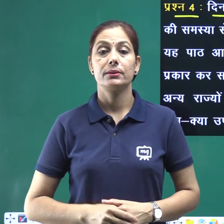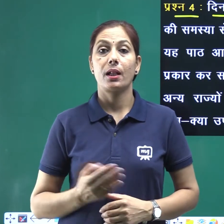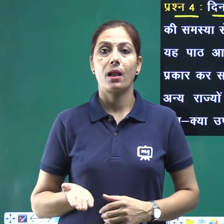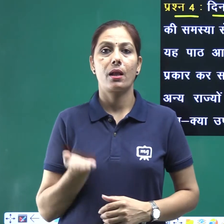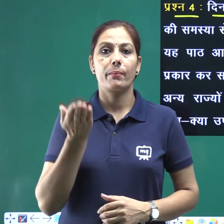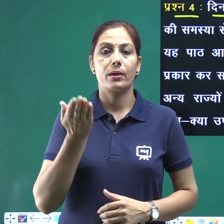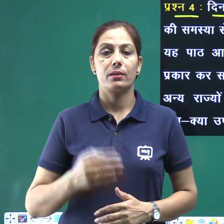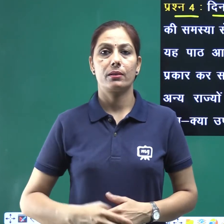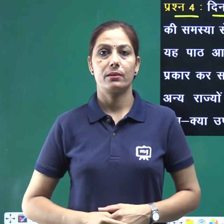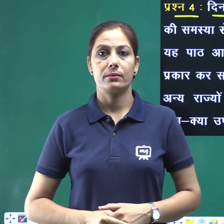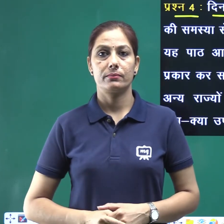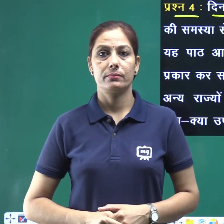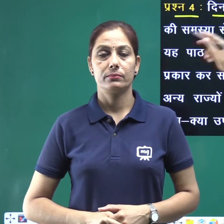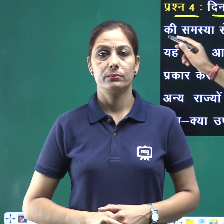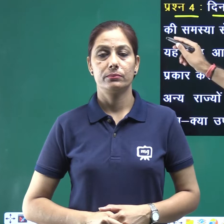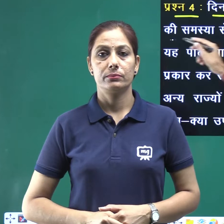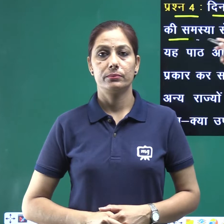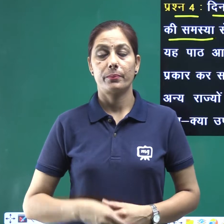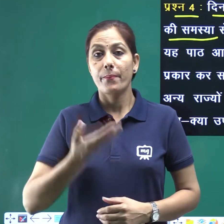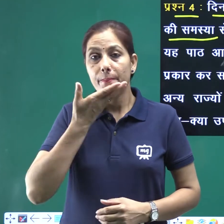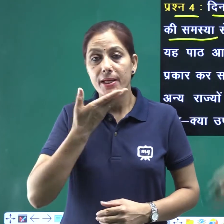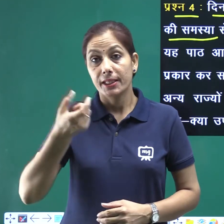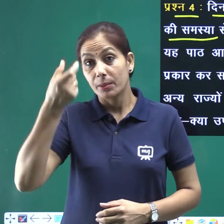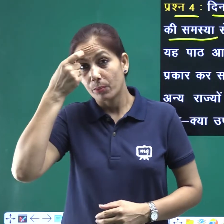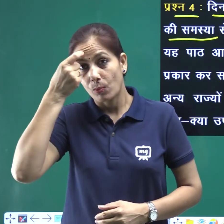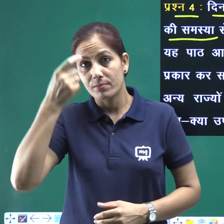बढ़ती पानी की समस्या से